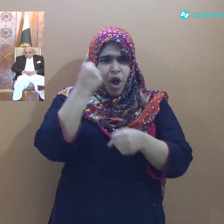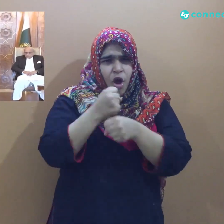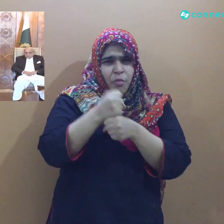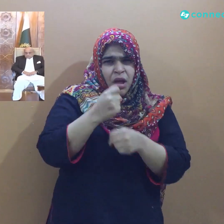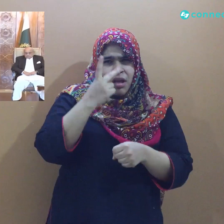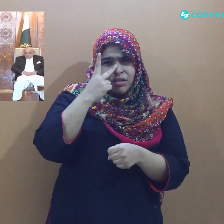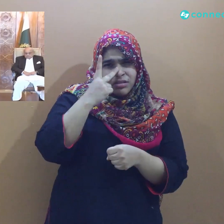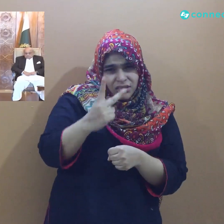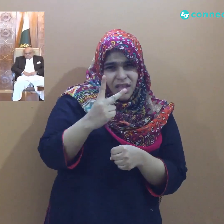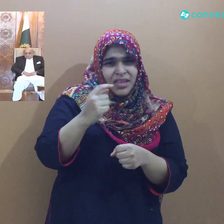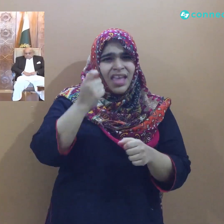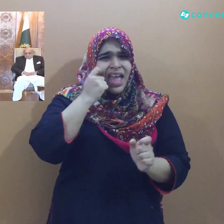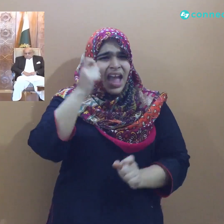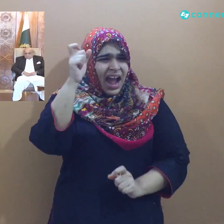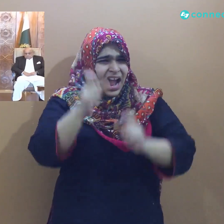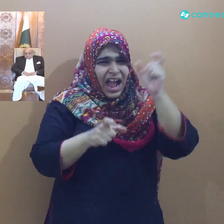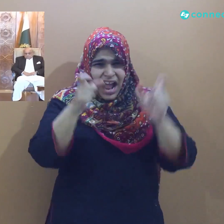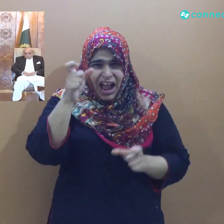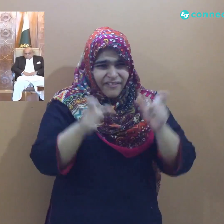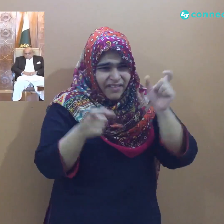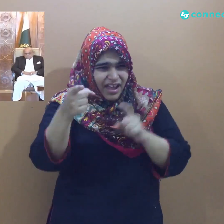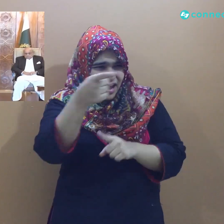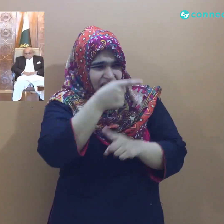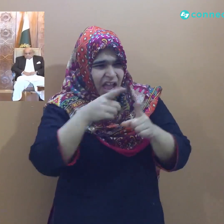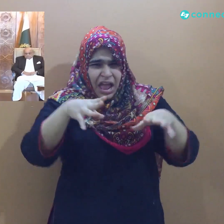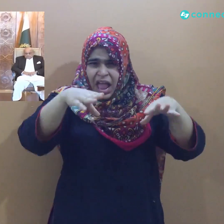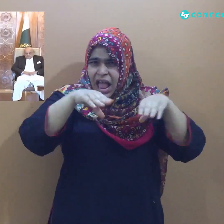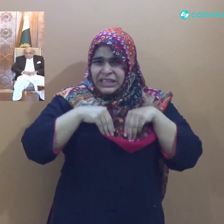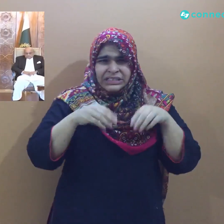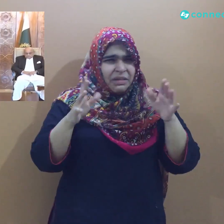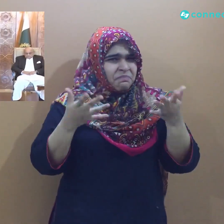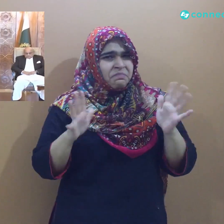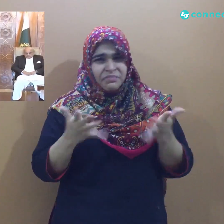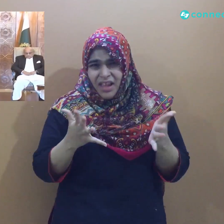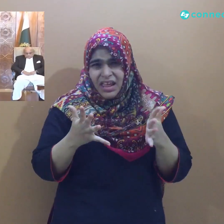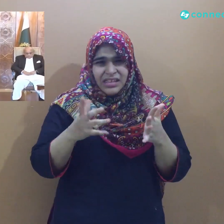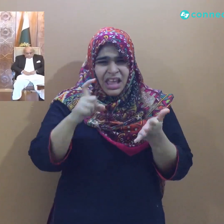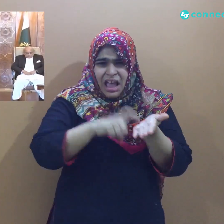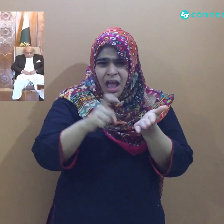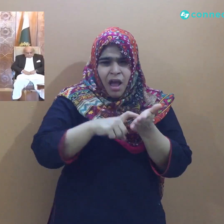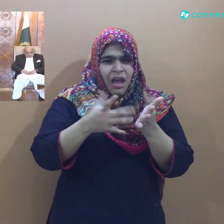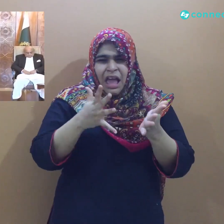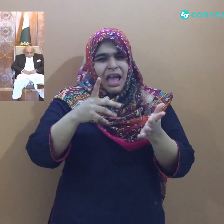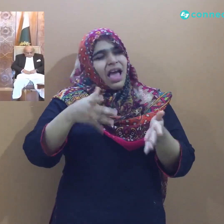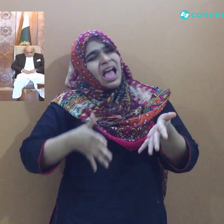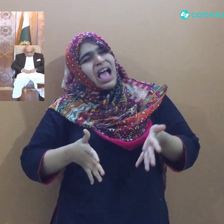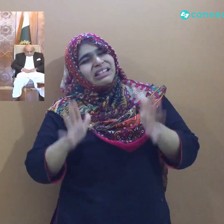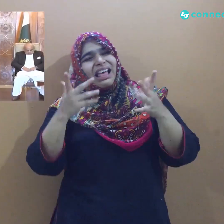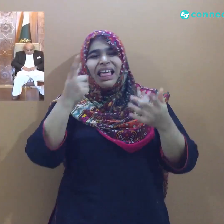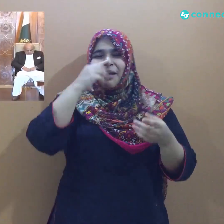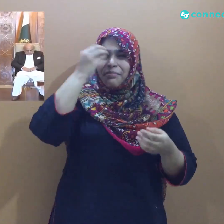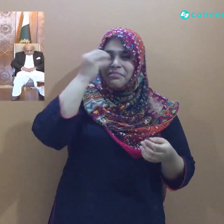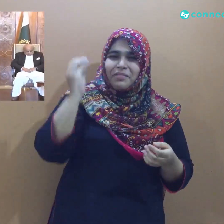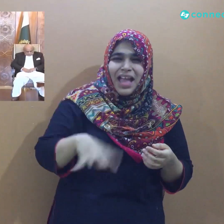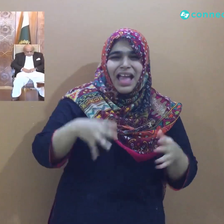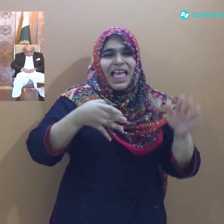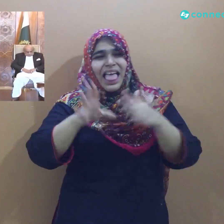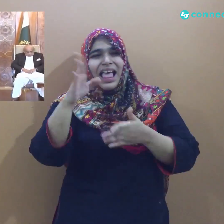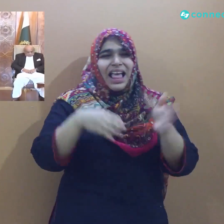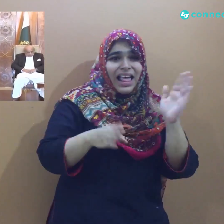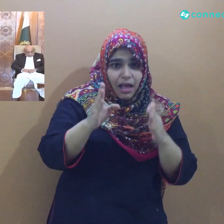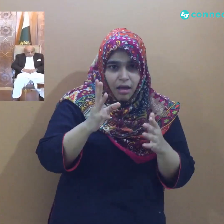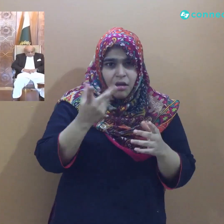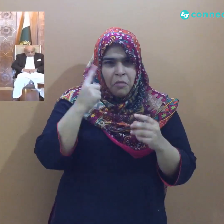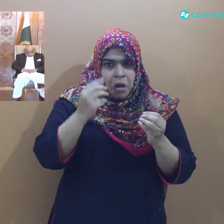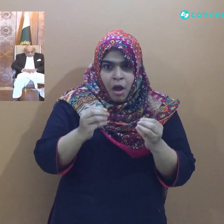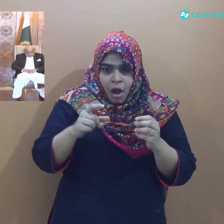محسوس کرے کہ ان احتیاطی تدابیر پر عمل نہیں ہو رہا ہے یا متاثرین کی تعداد خطرناک